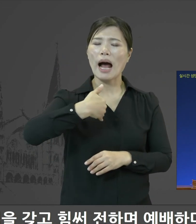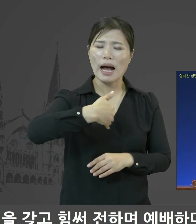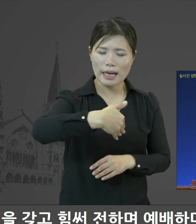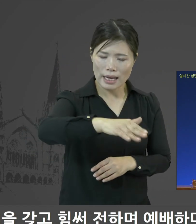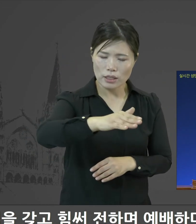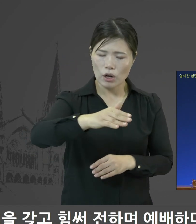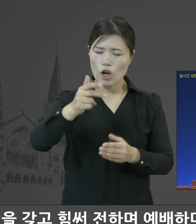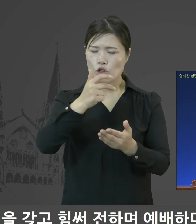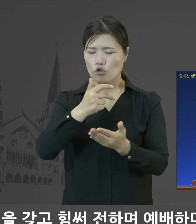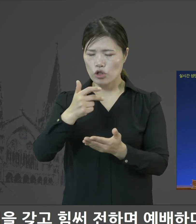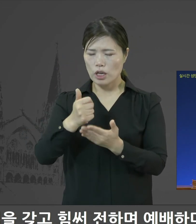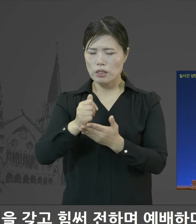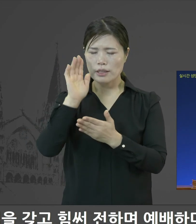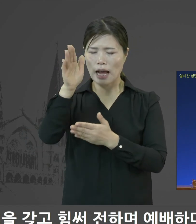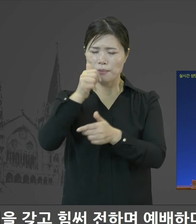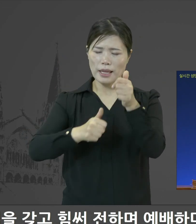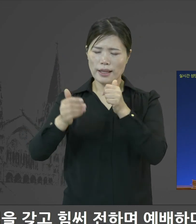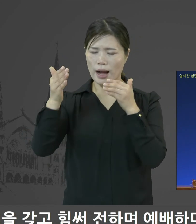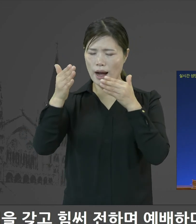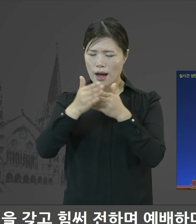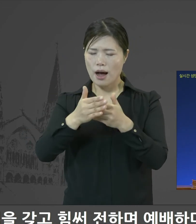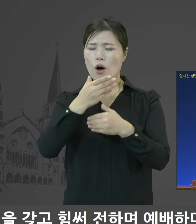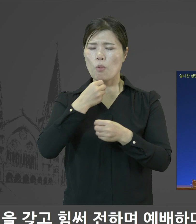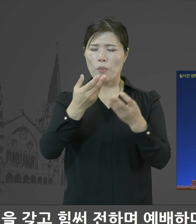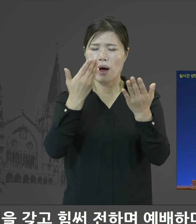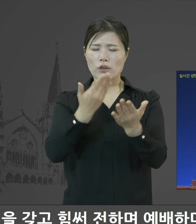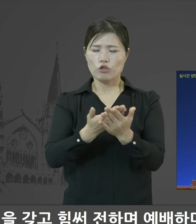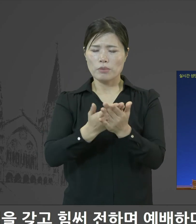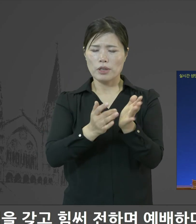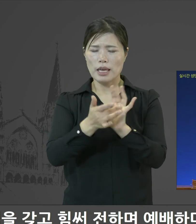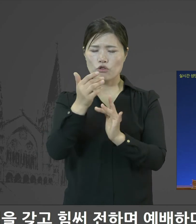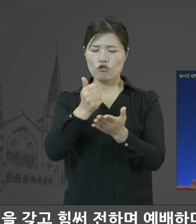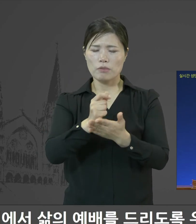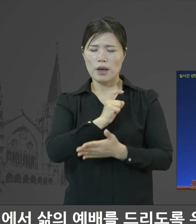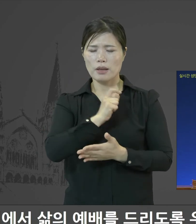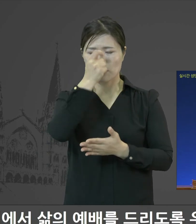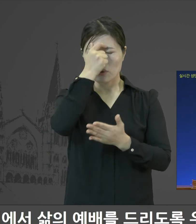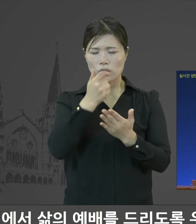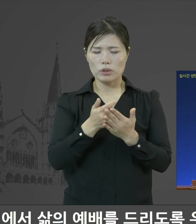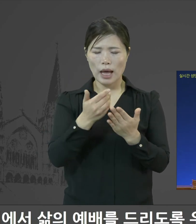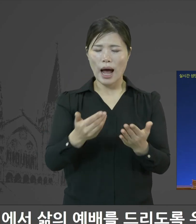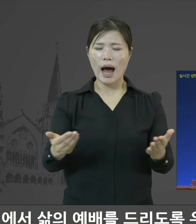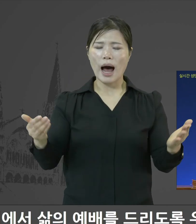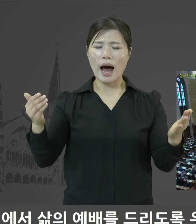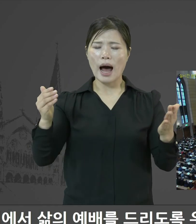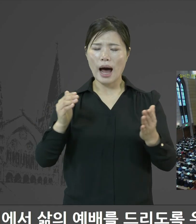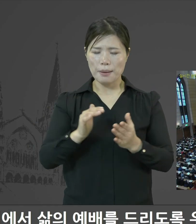세대를 축복하여 주시옵소서. 예수님 이름으로 기도하옵나이다. 아멘.